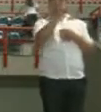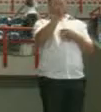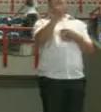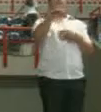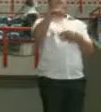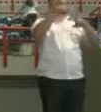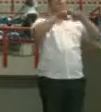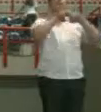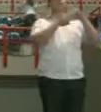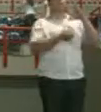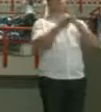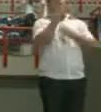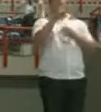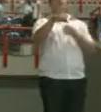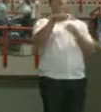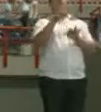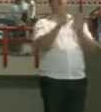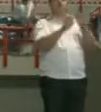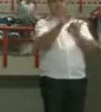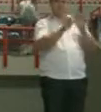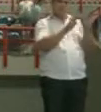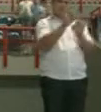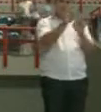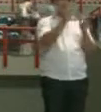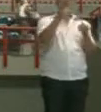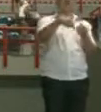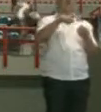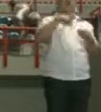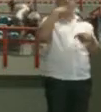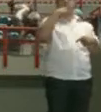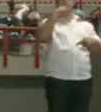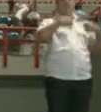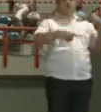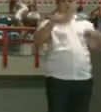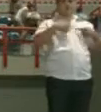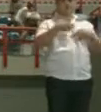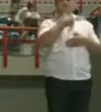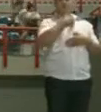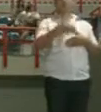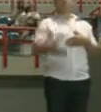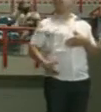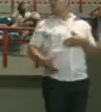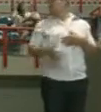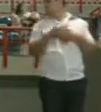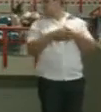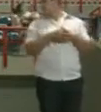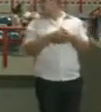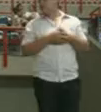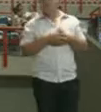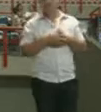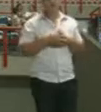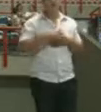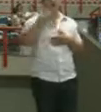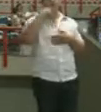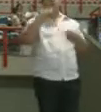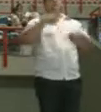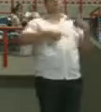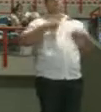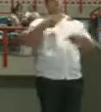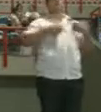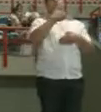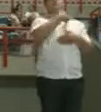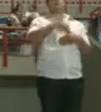uma estrutura de poder para isso. É a chamada política dos governadores. A política dos governadores